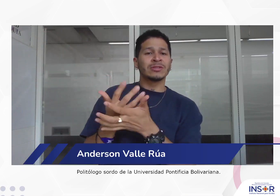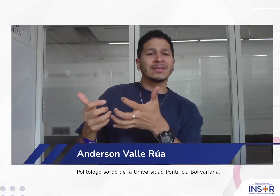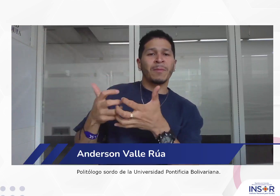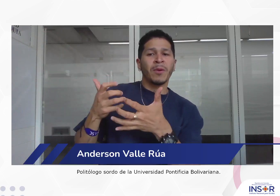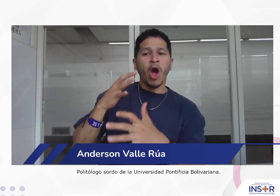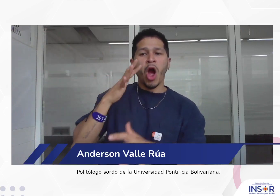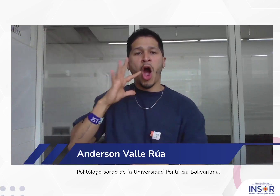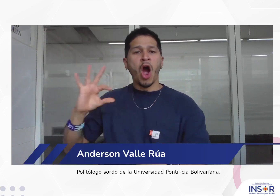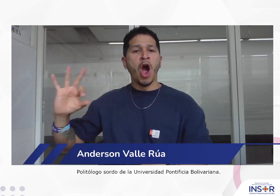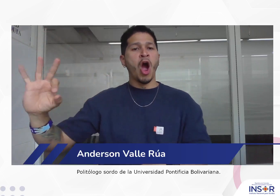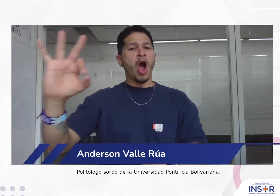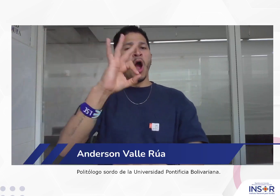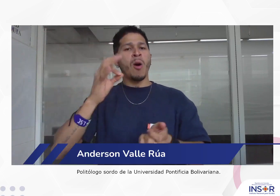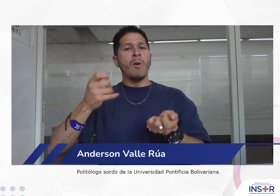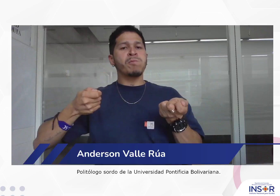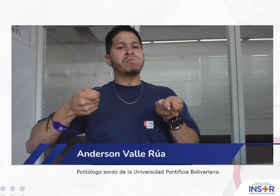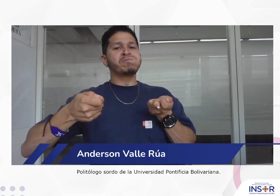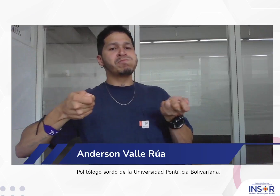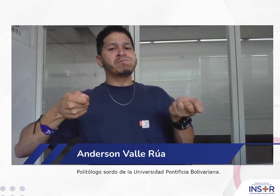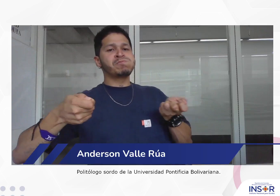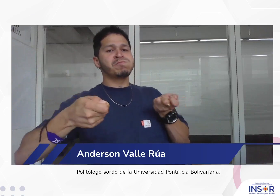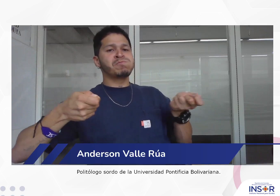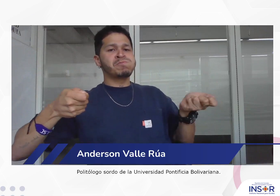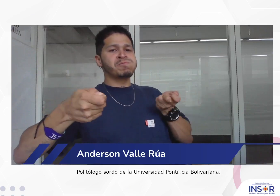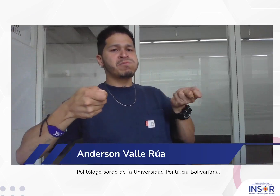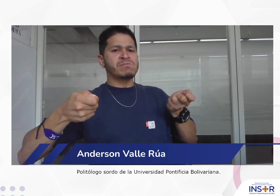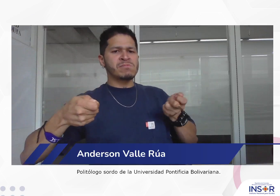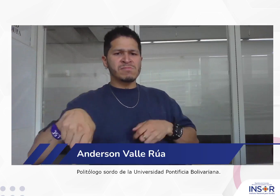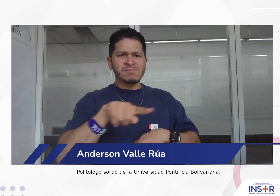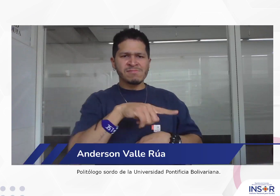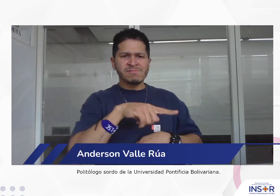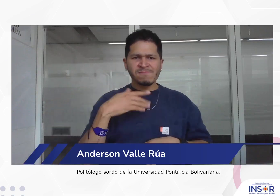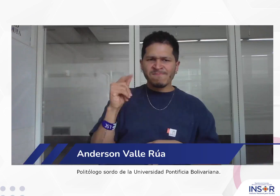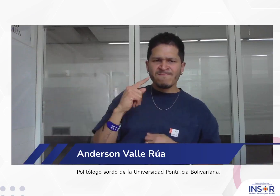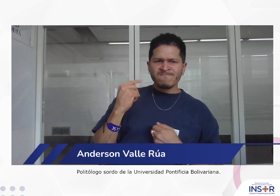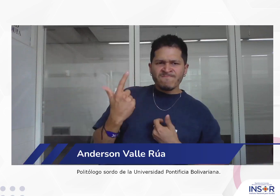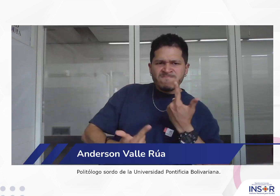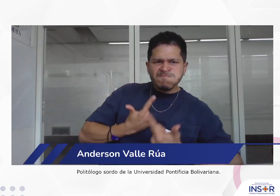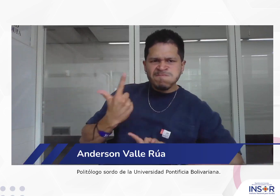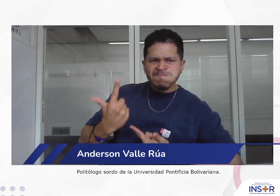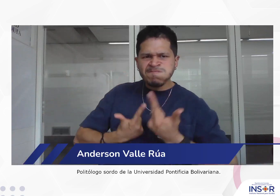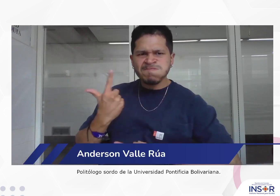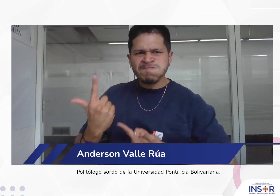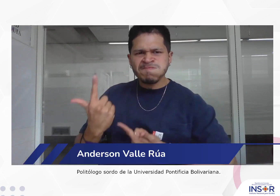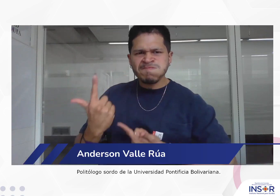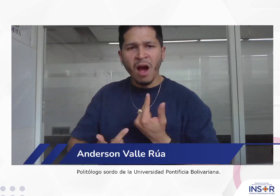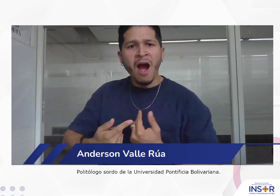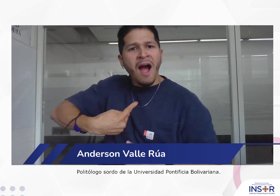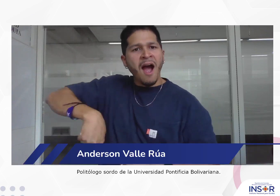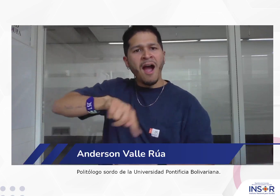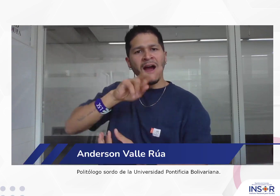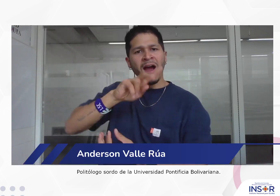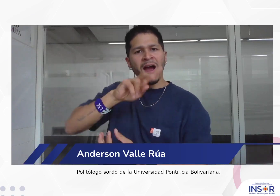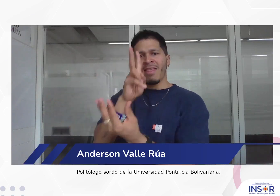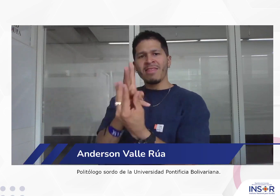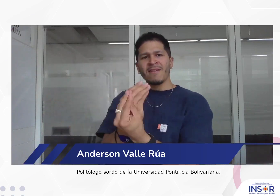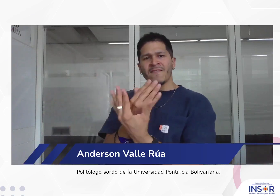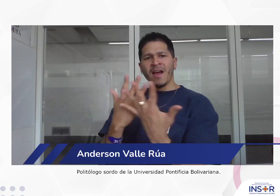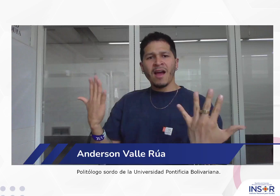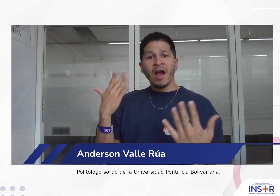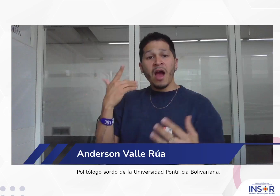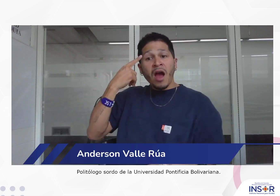ese reconocimiento como mujeres y también como esa lucha por cambiar esas estructuras de un sistema